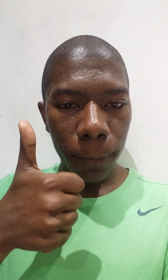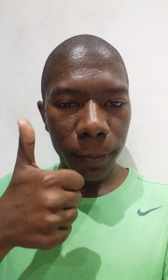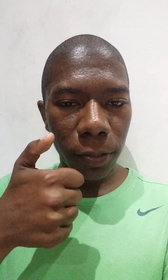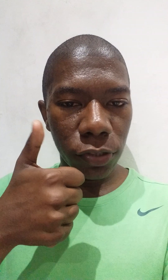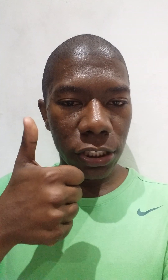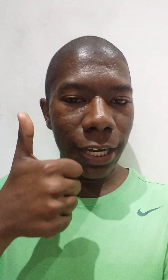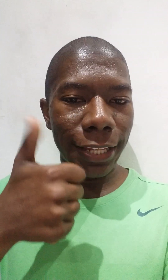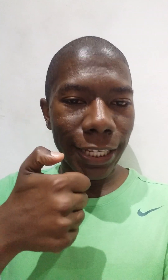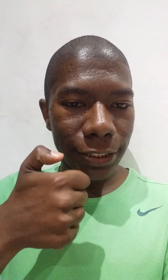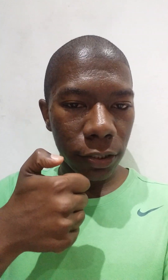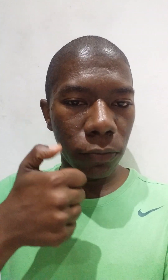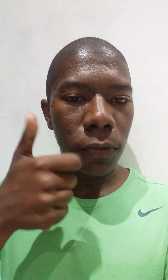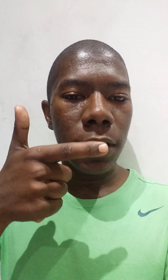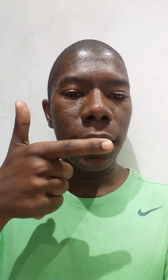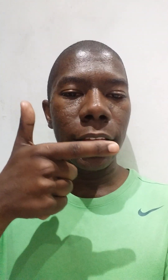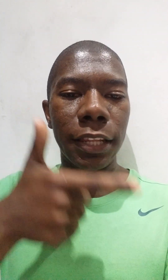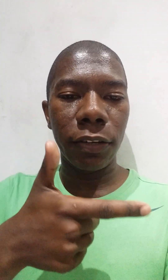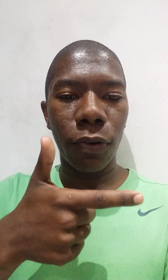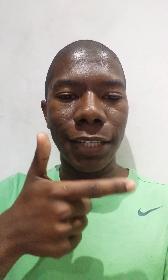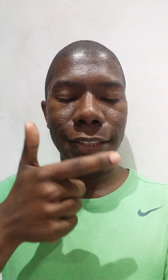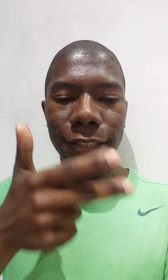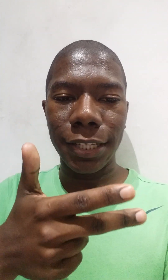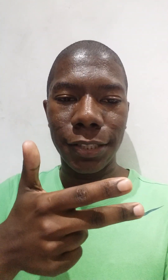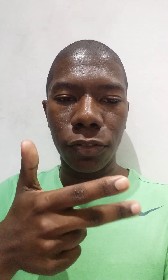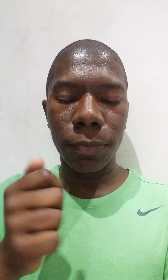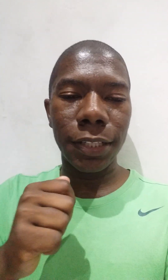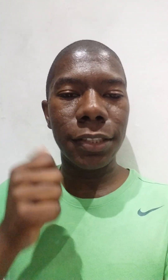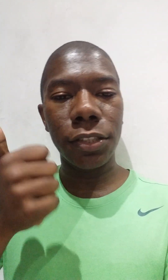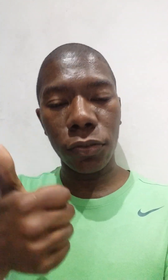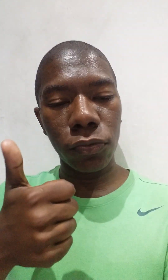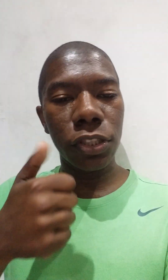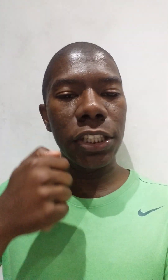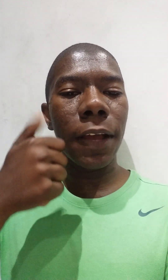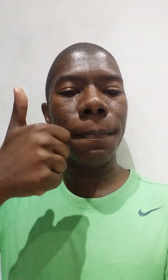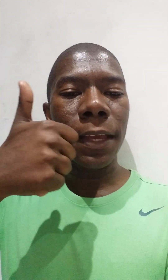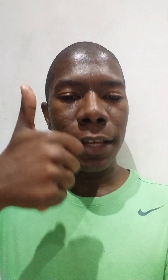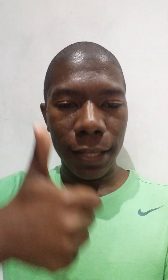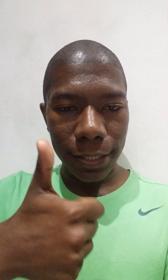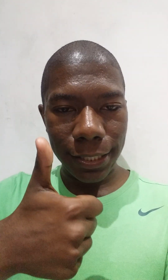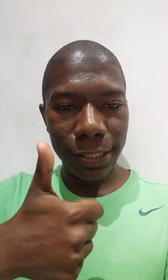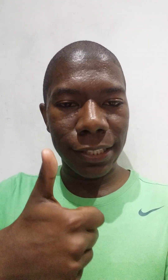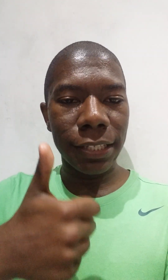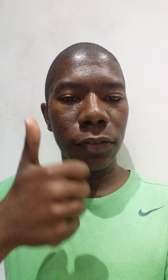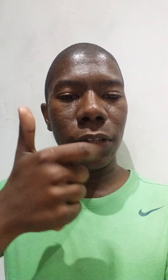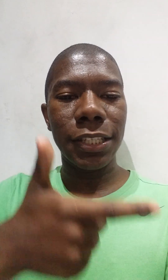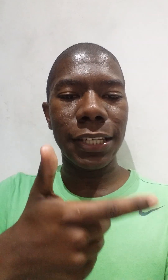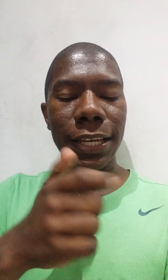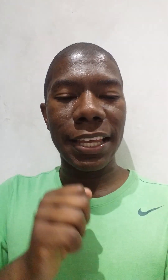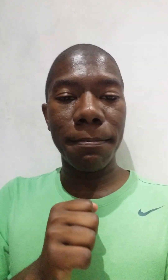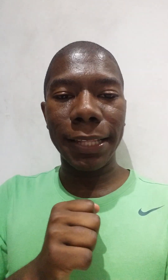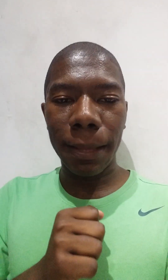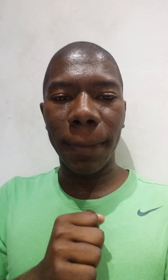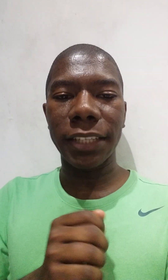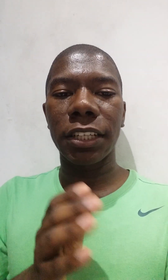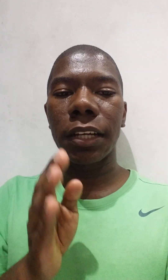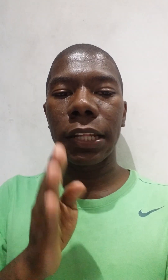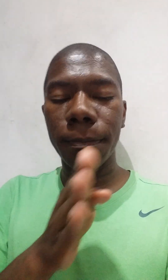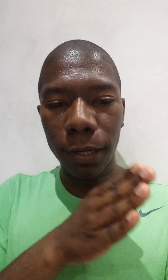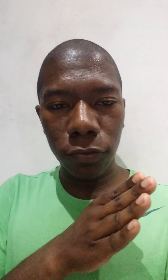primeiro dia redação linguagens e ciências humanas e segundo dia Ciências da Natureza e matemática Lembrando que